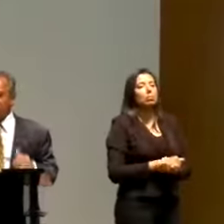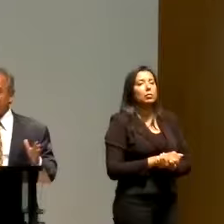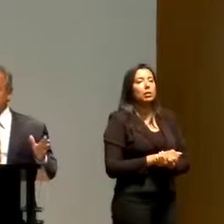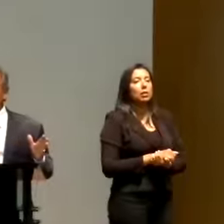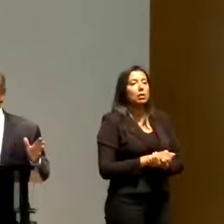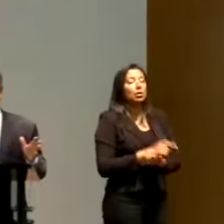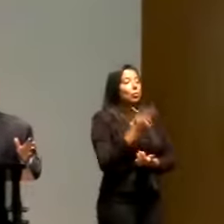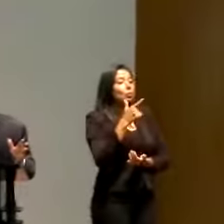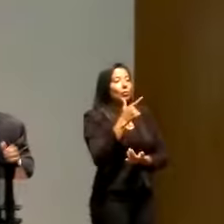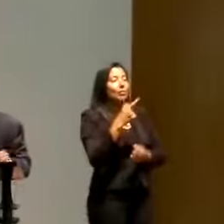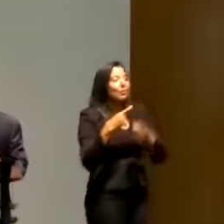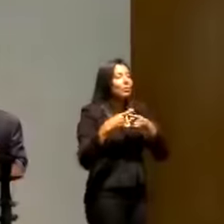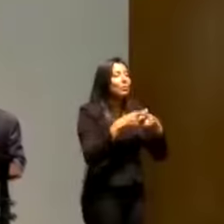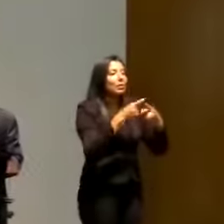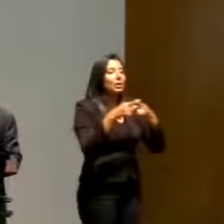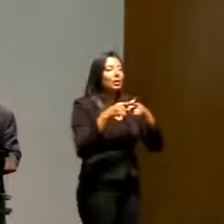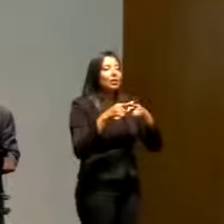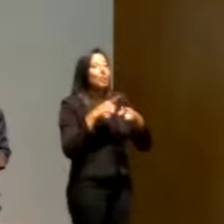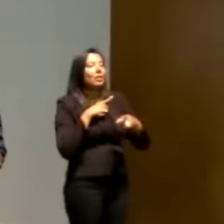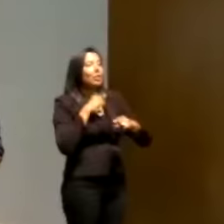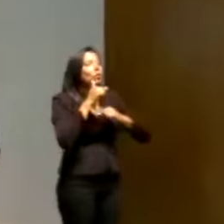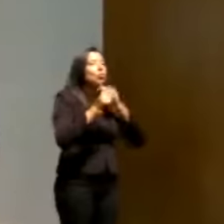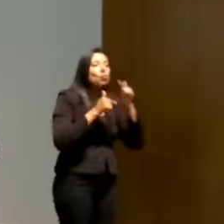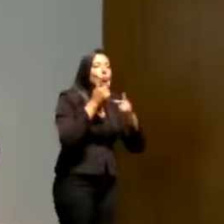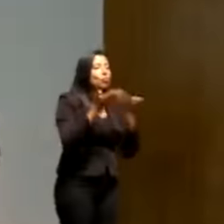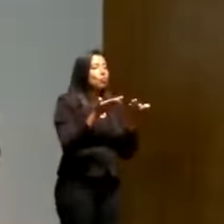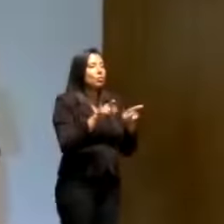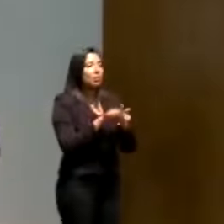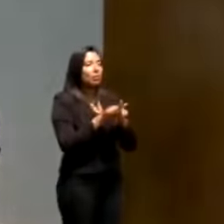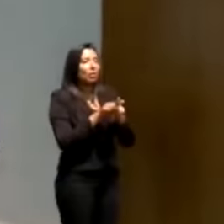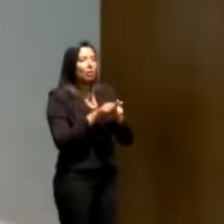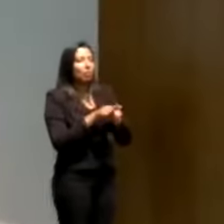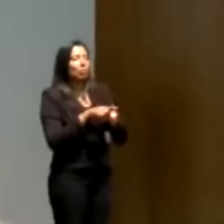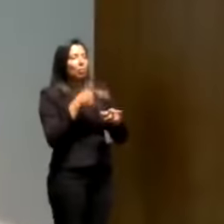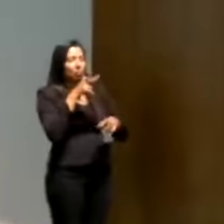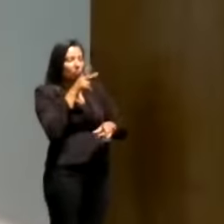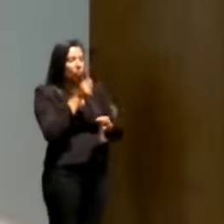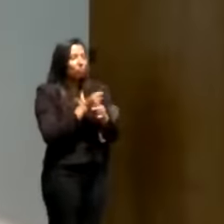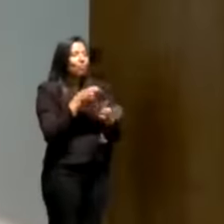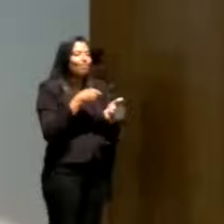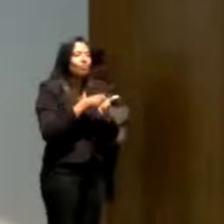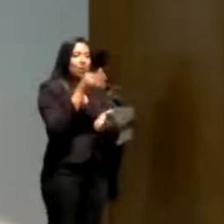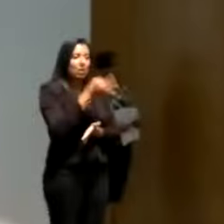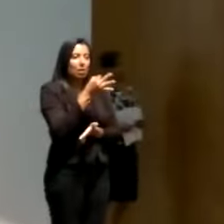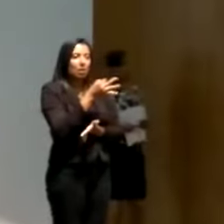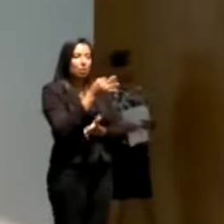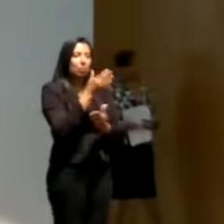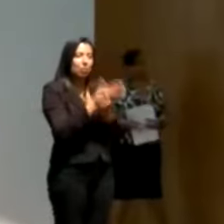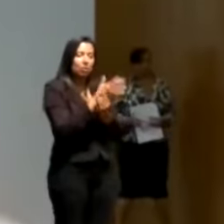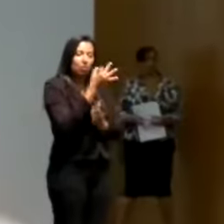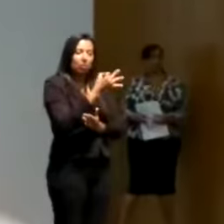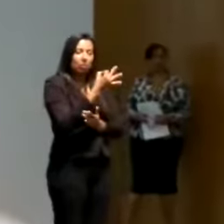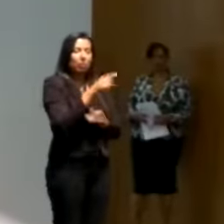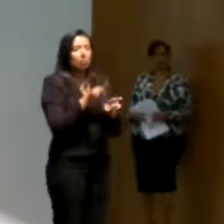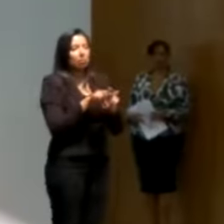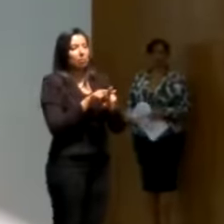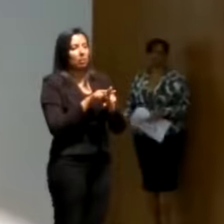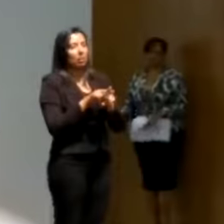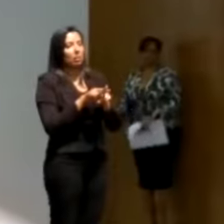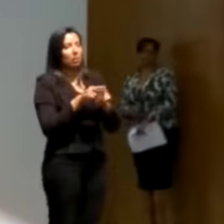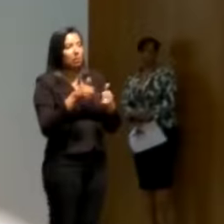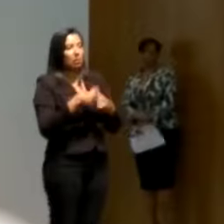processo de aperfeiçoamento institucional que nós estamos atravessando. A única coisa que houve foi uma mudança de eixo. Depois de 30 anos de aliança política